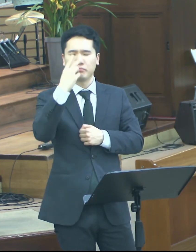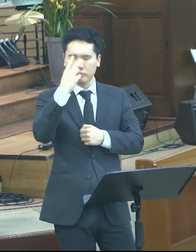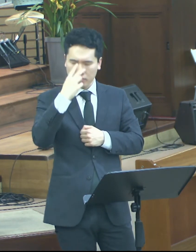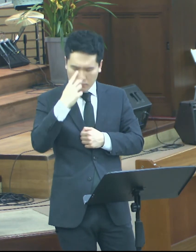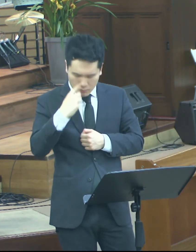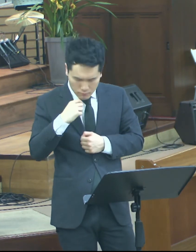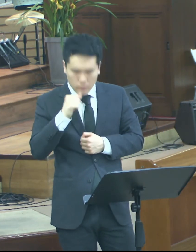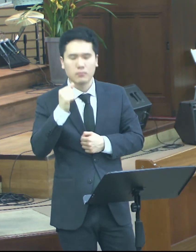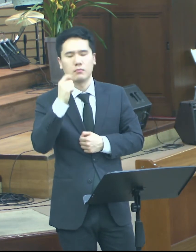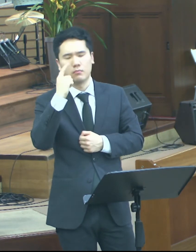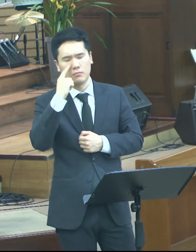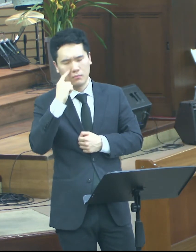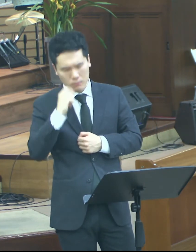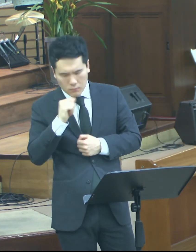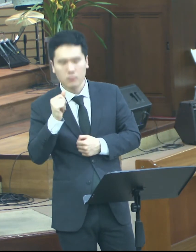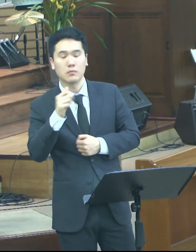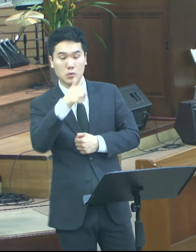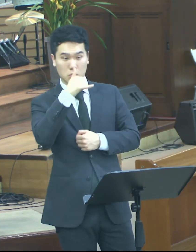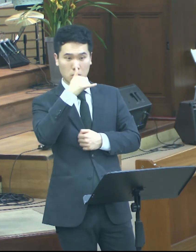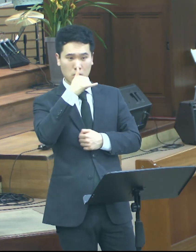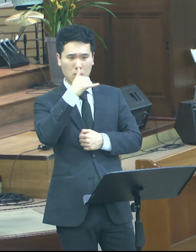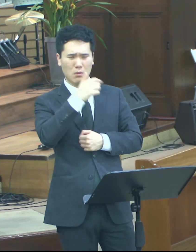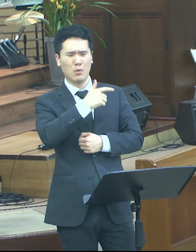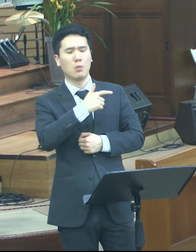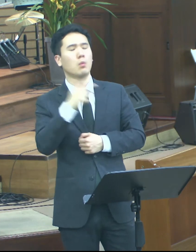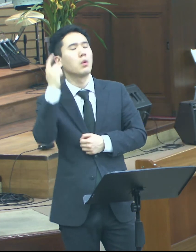졸아요. 너무너무 지루한 거예요. 힘들어가지고.